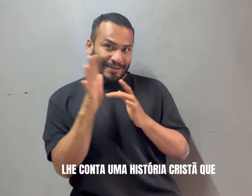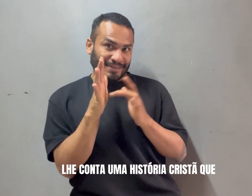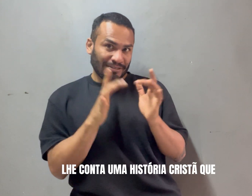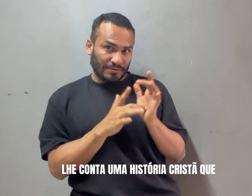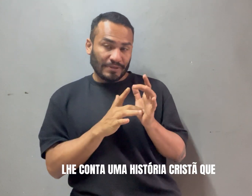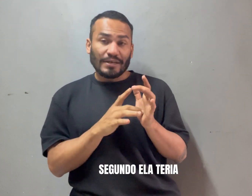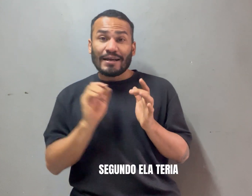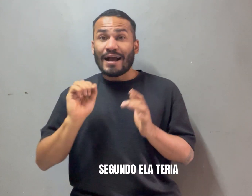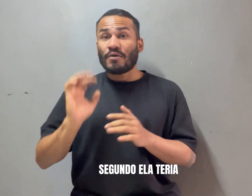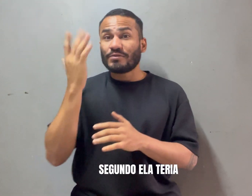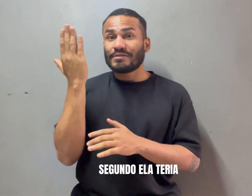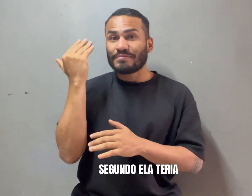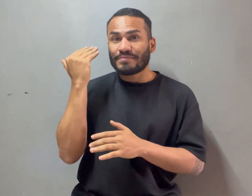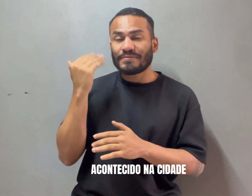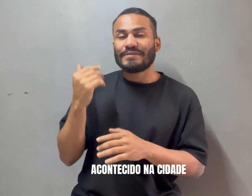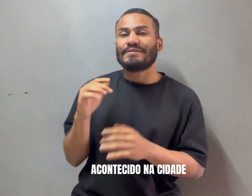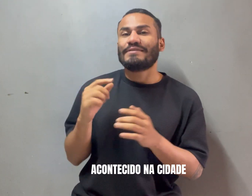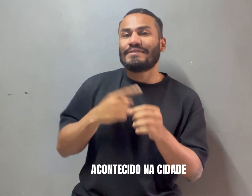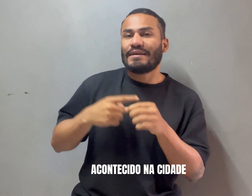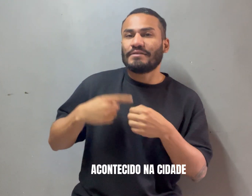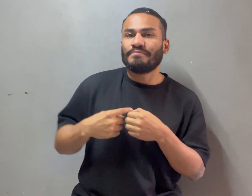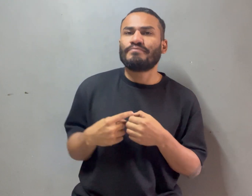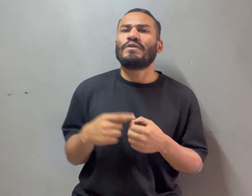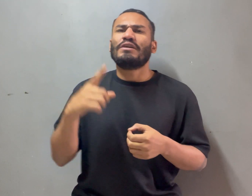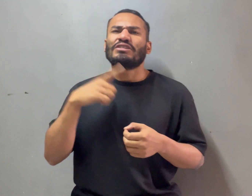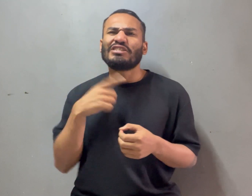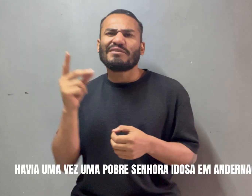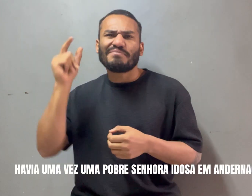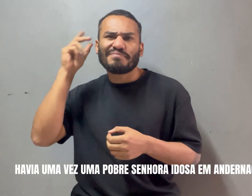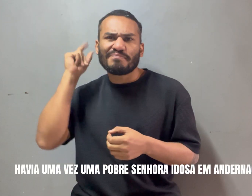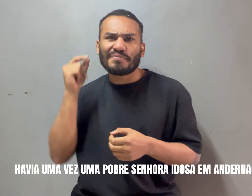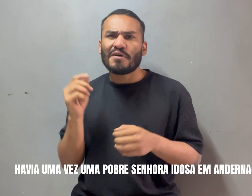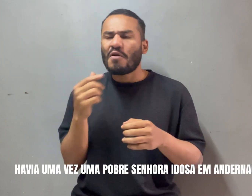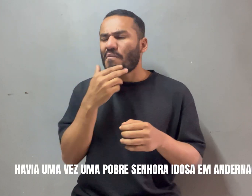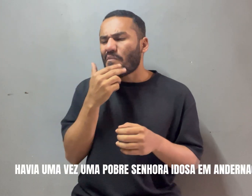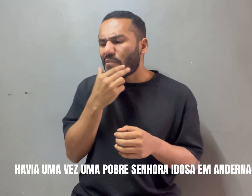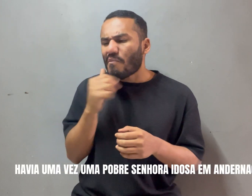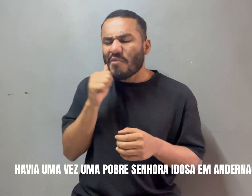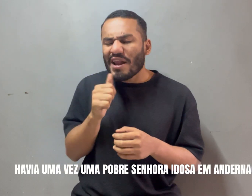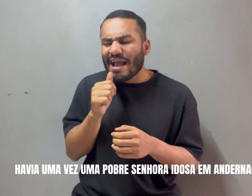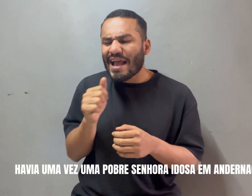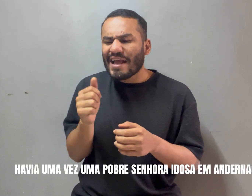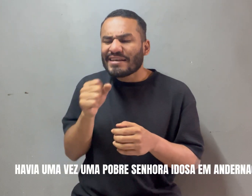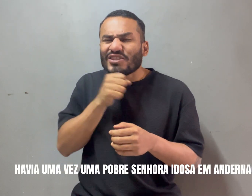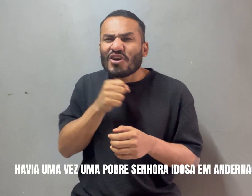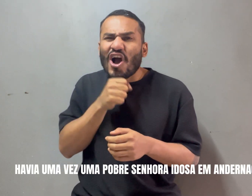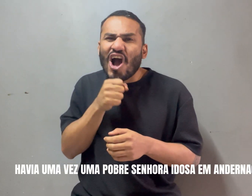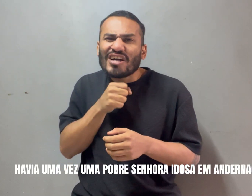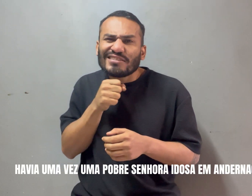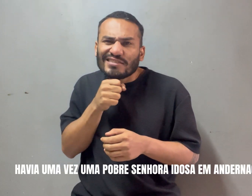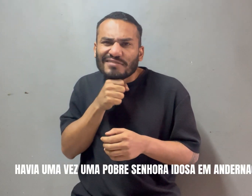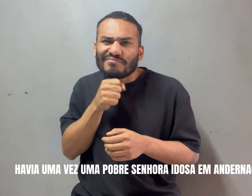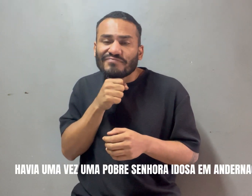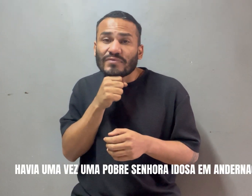cristã que, segundo ela, teria acontecido na cidade. Havia uma vez uma pobre senhora idosa em